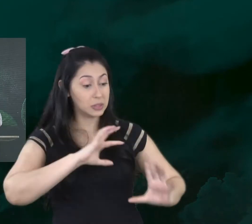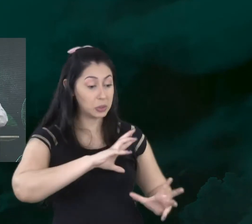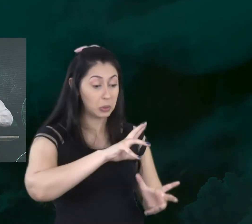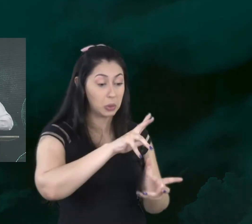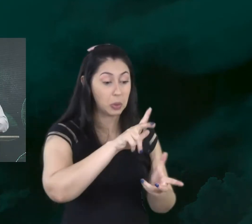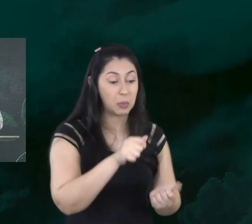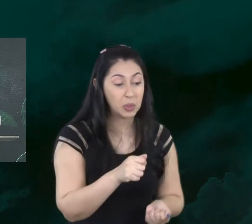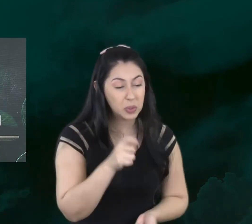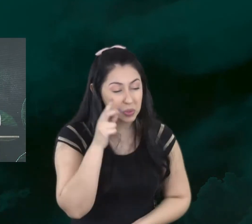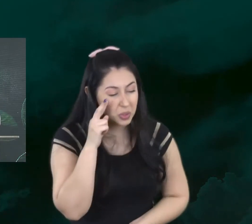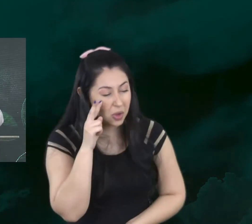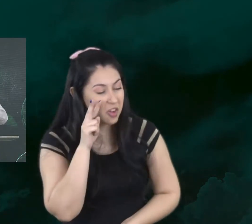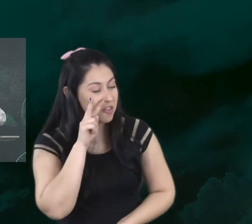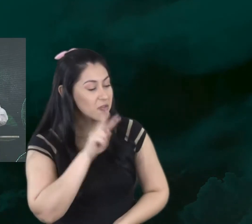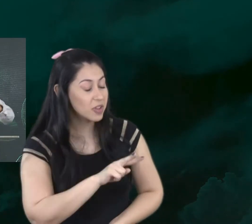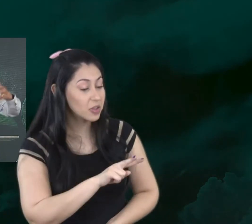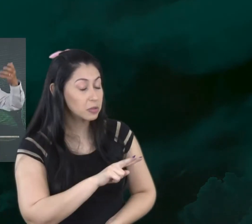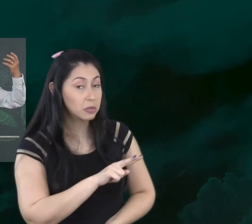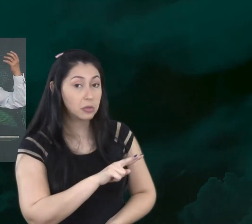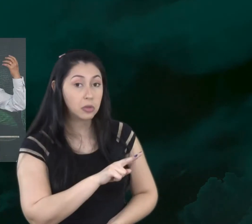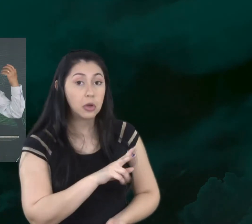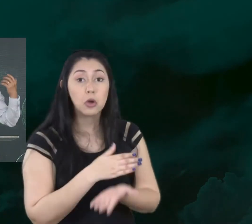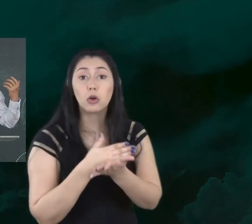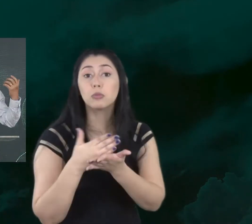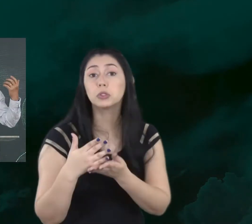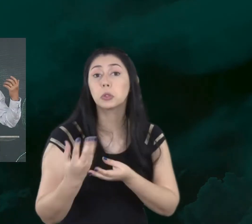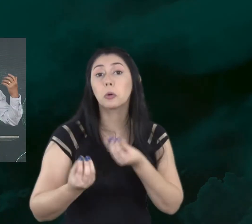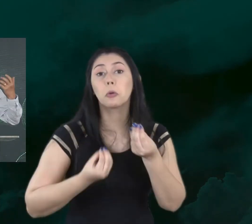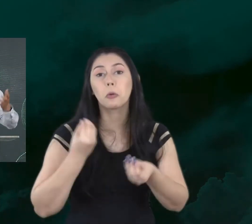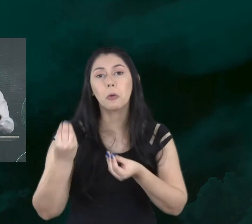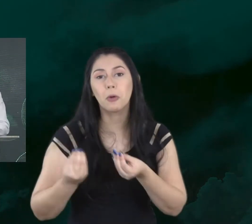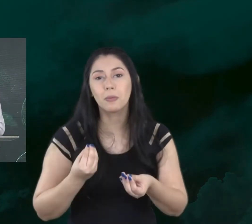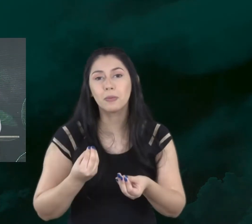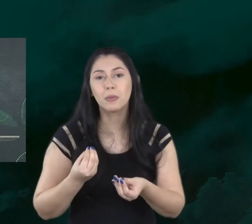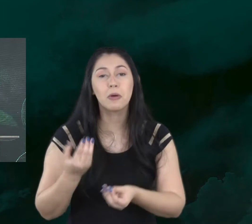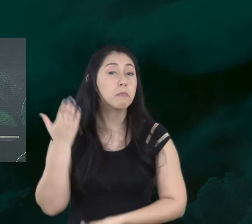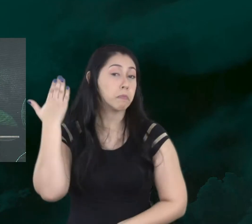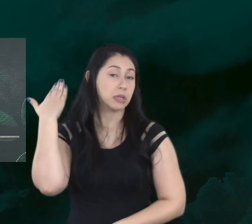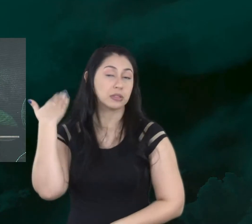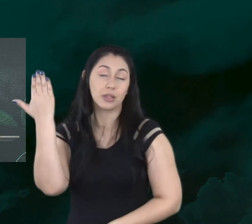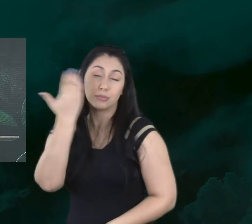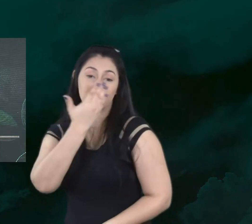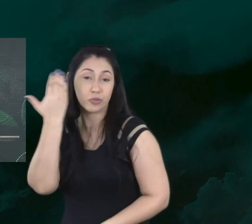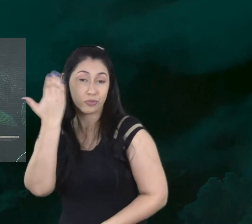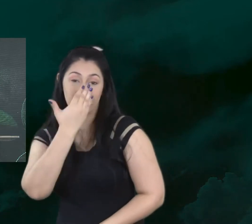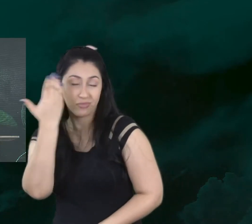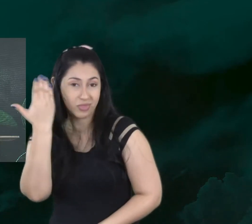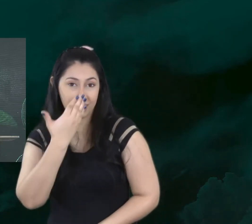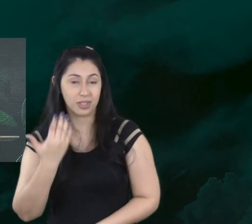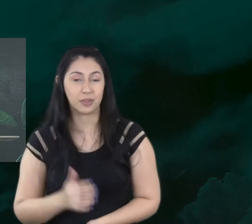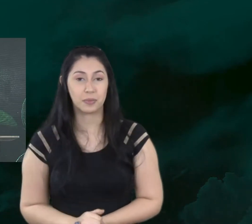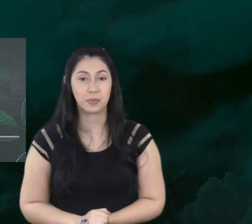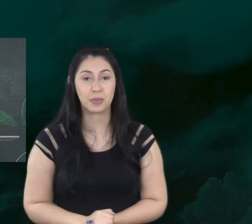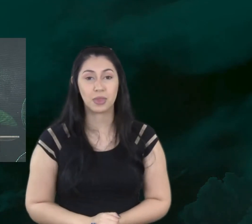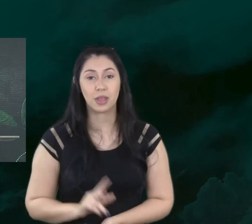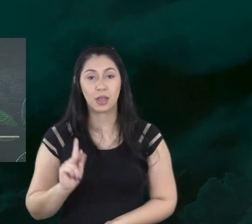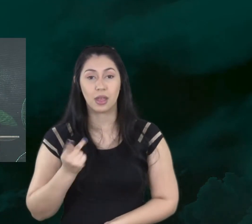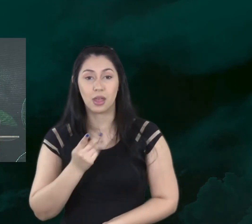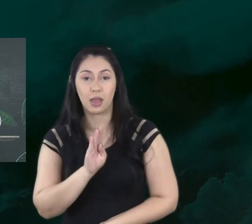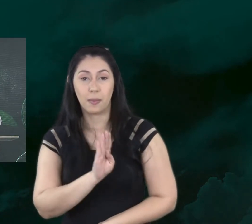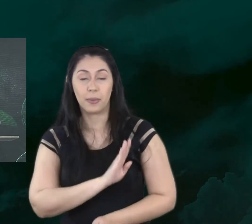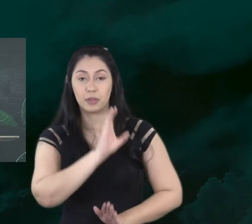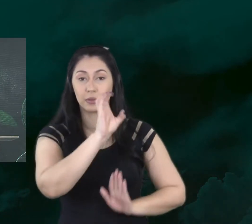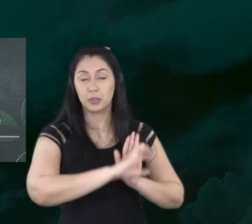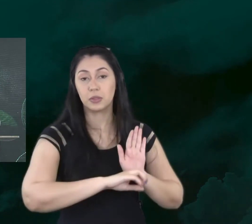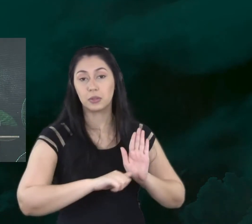visível, veio das coisas invisíveis. Isso está em Hebreus capítulo 11, versículo 3.